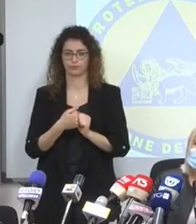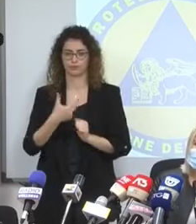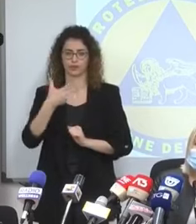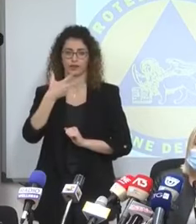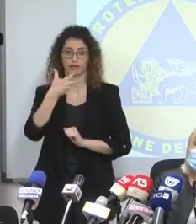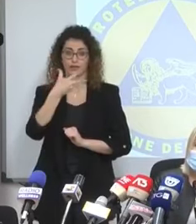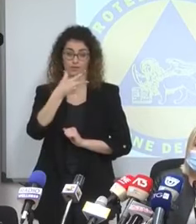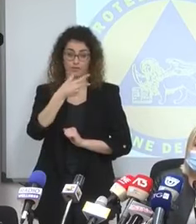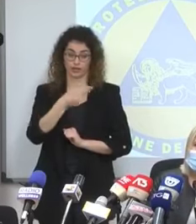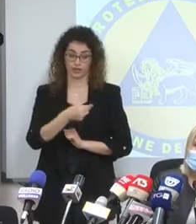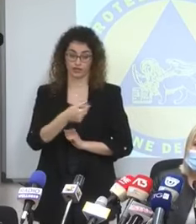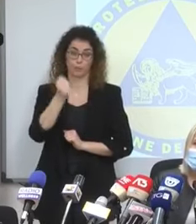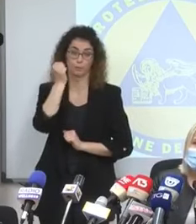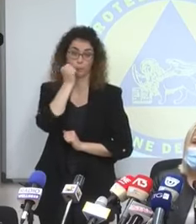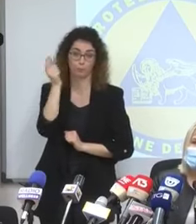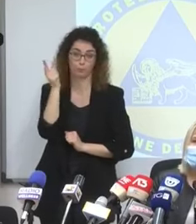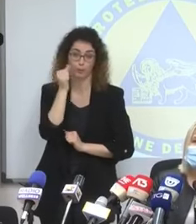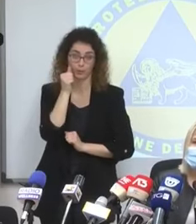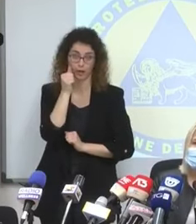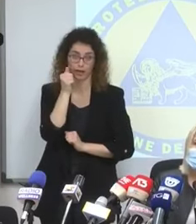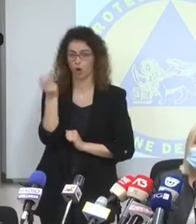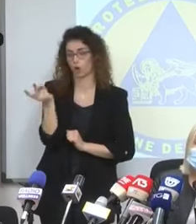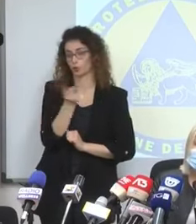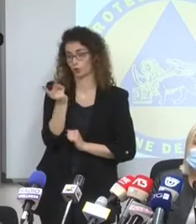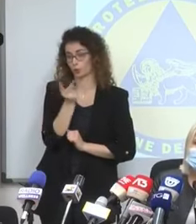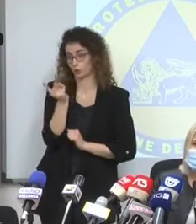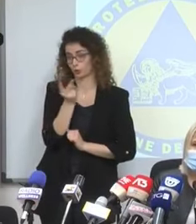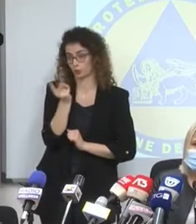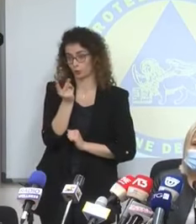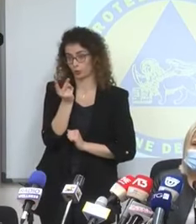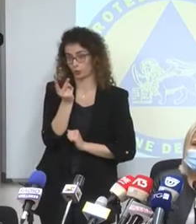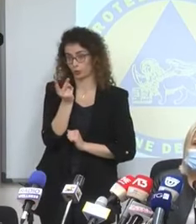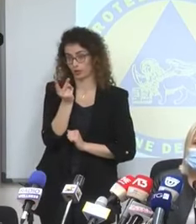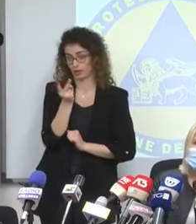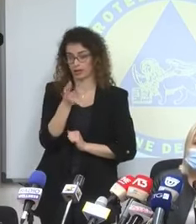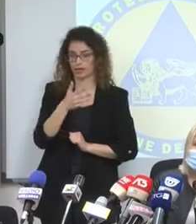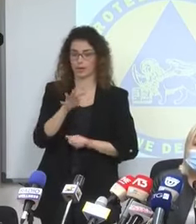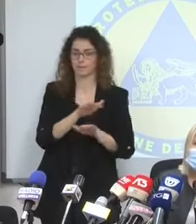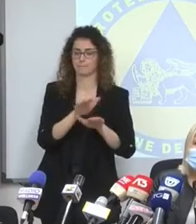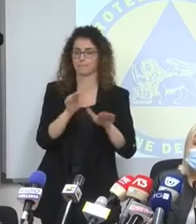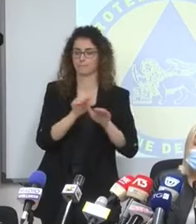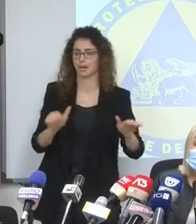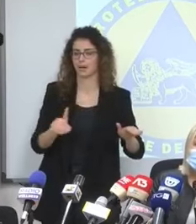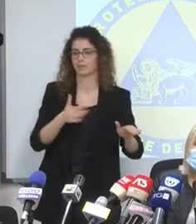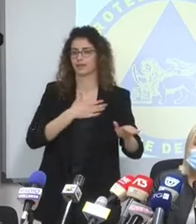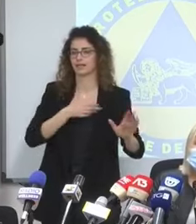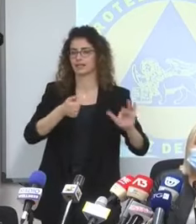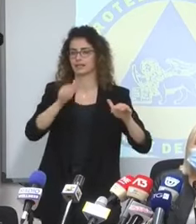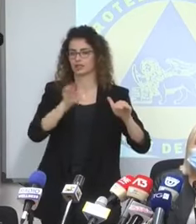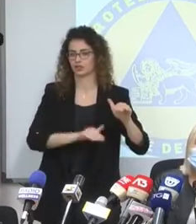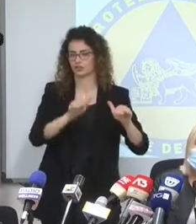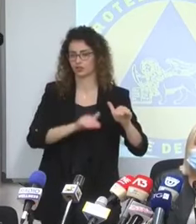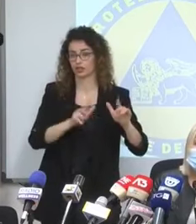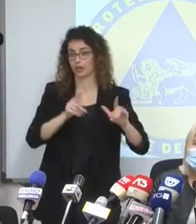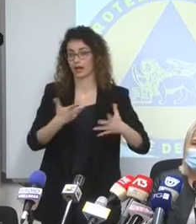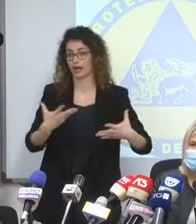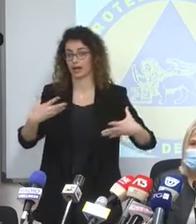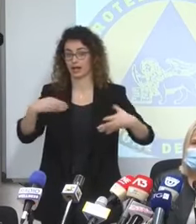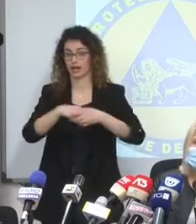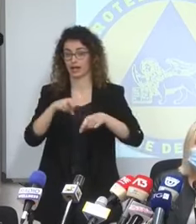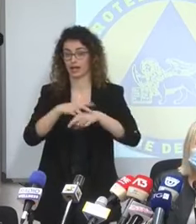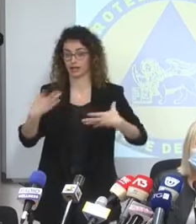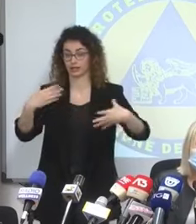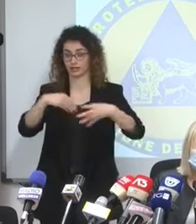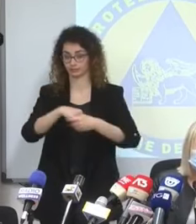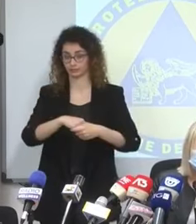dei genitori di tutti quei soggetti under 16 che però rientrano nelle categorie fragili, non